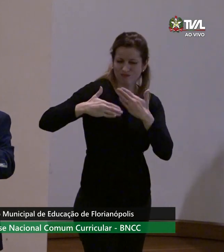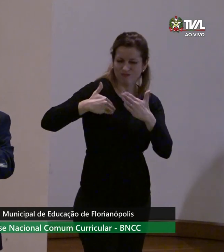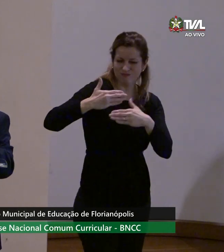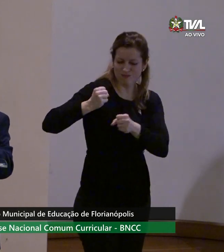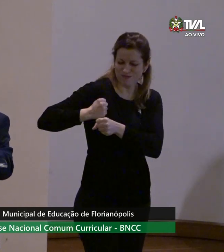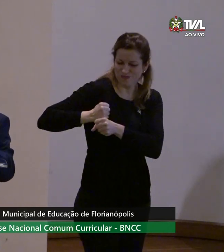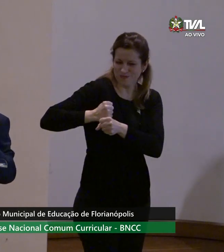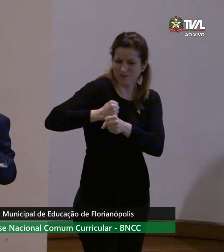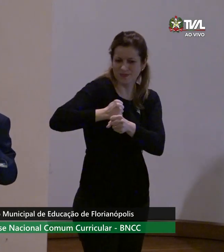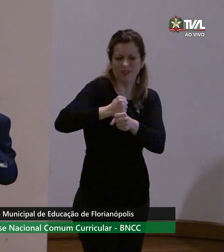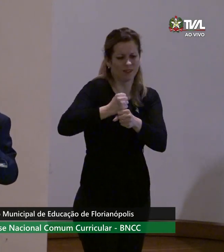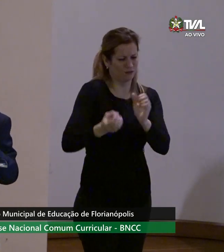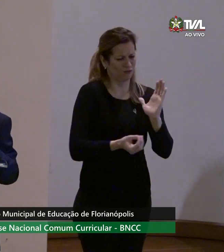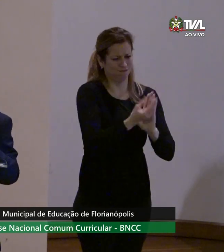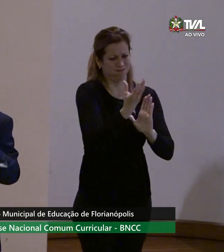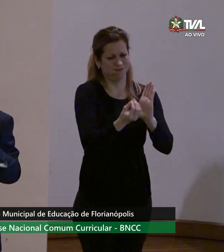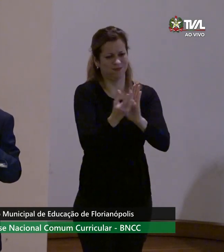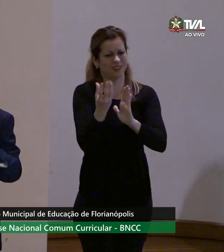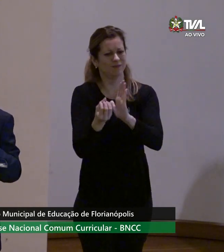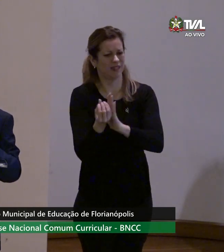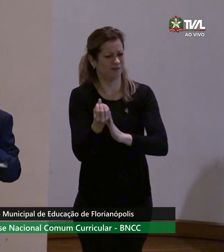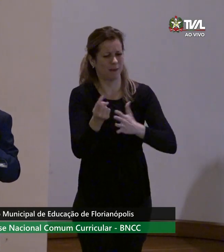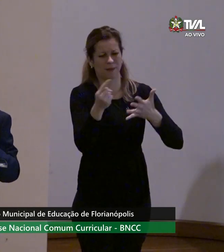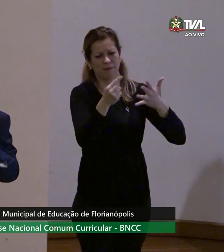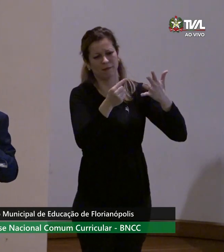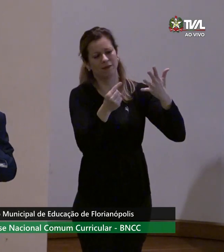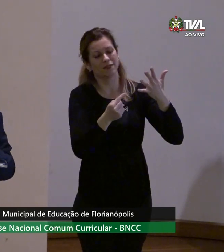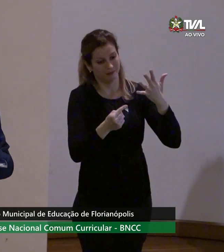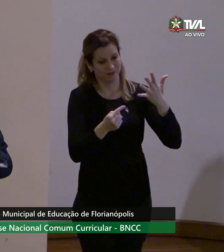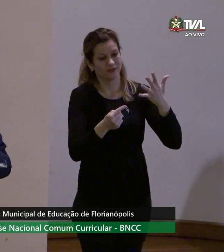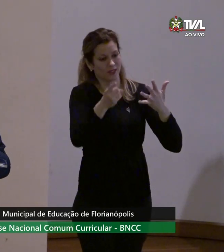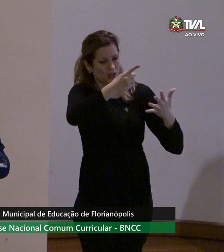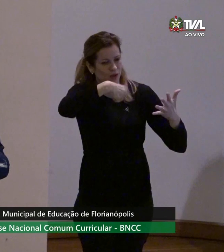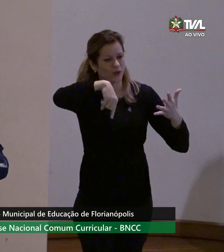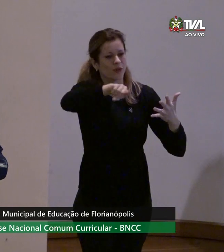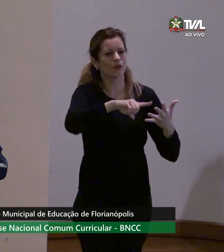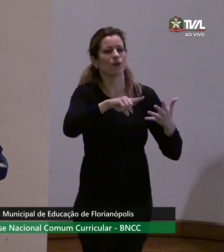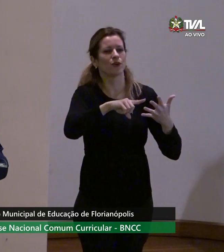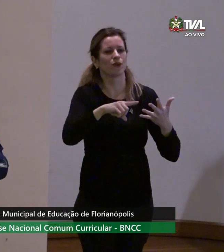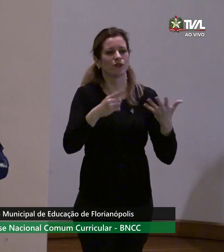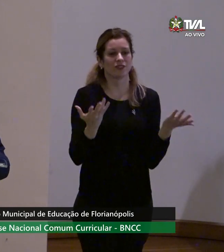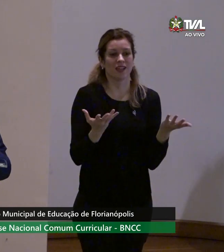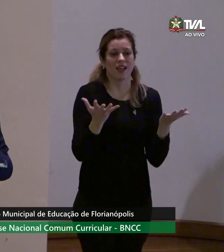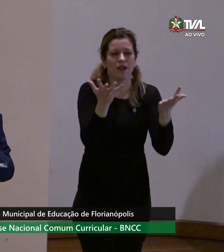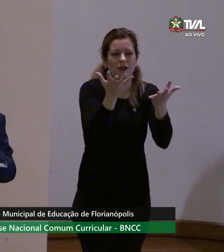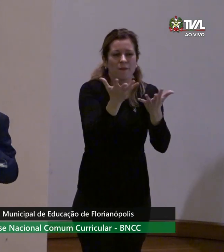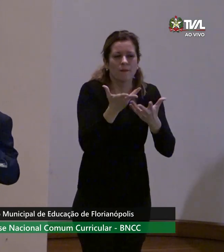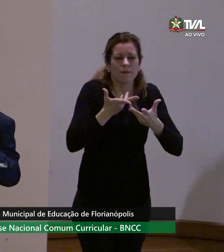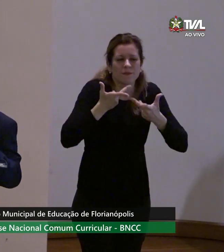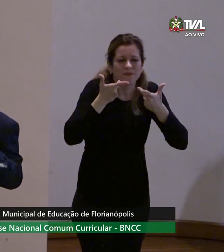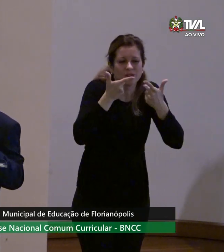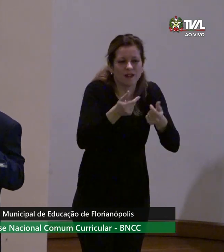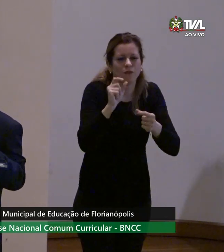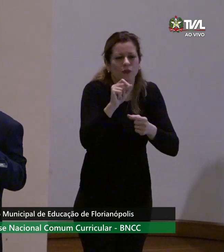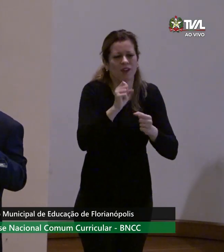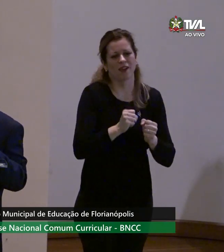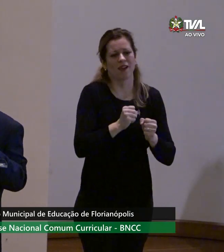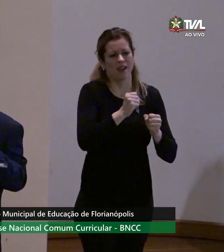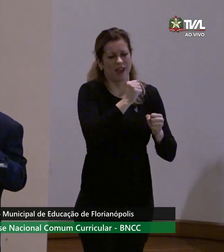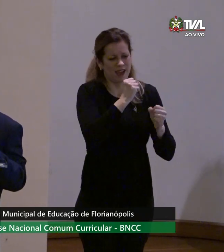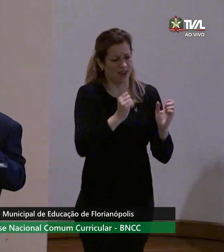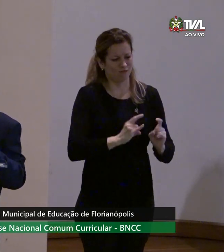criamos muitas coisas nós melhoramos a infraestrutura das nossas creches nós